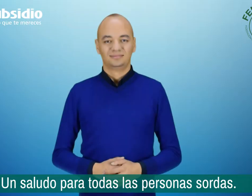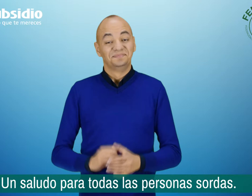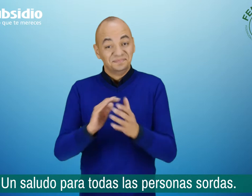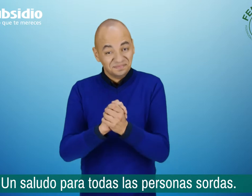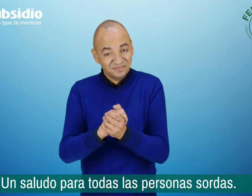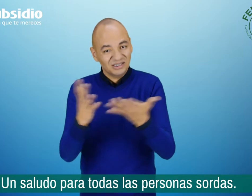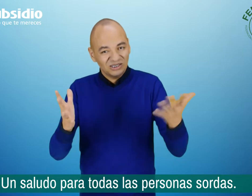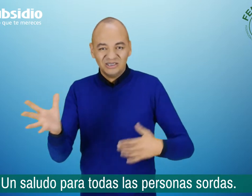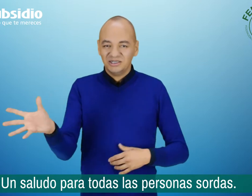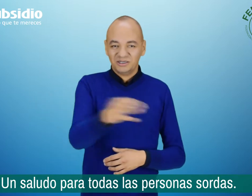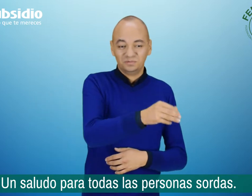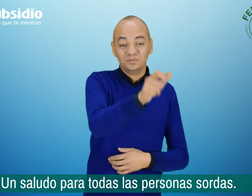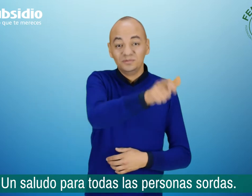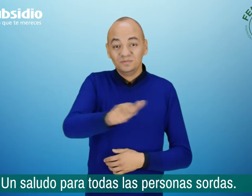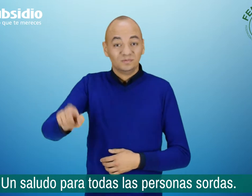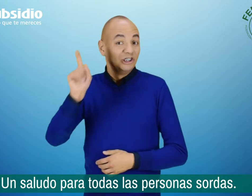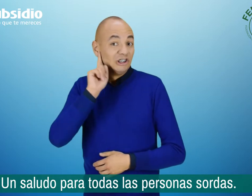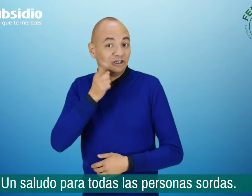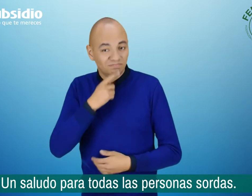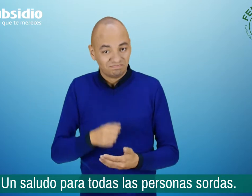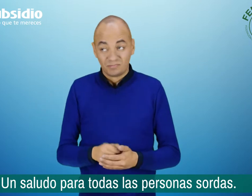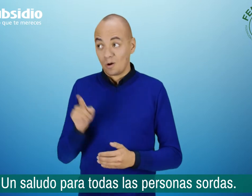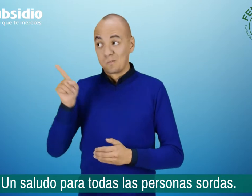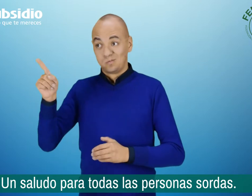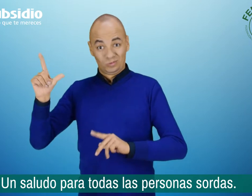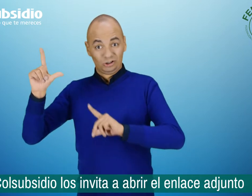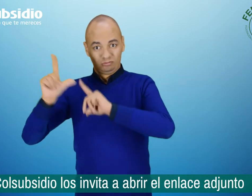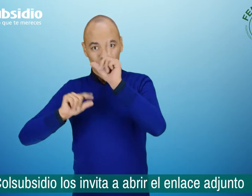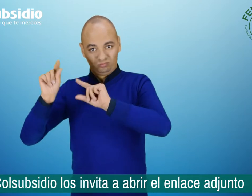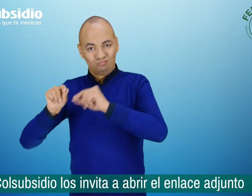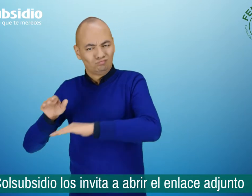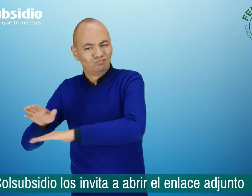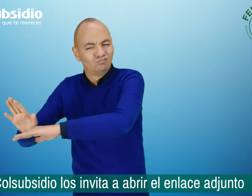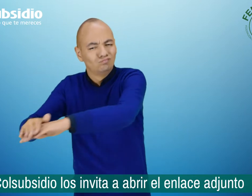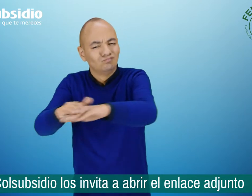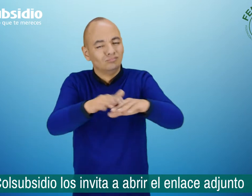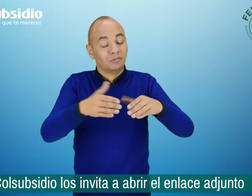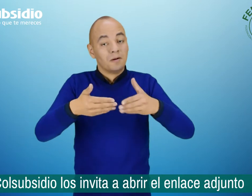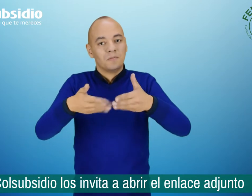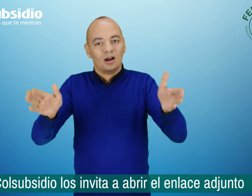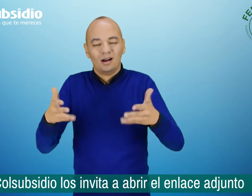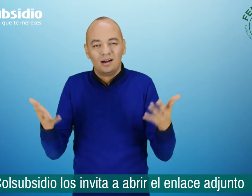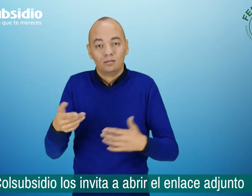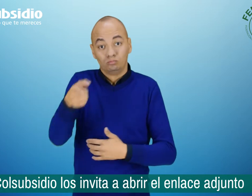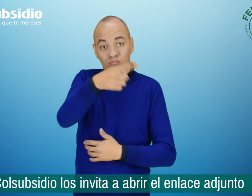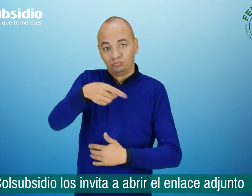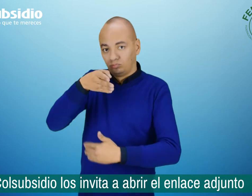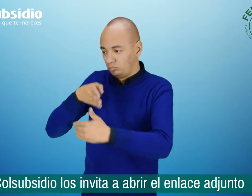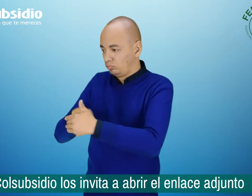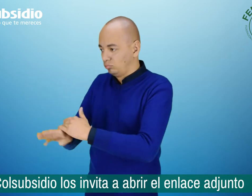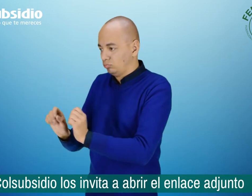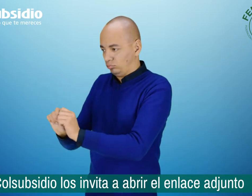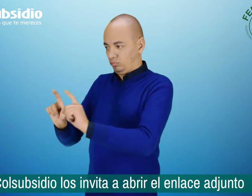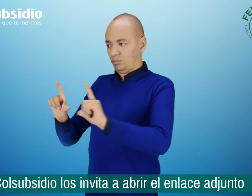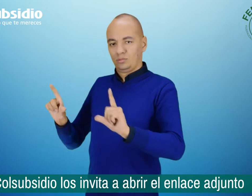Un saludo para todas las personas sordas. ColSubsidio los invita a abrir el enlace adjunto.